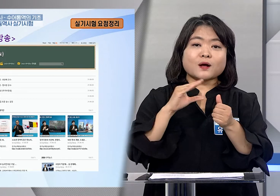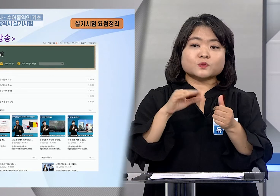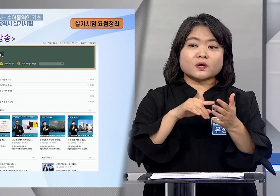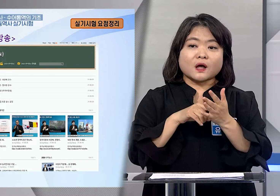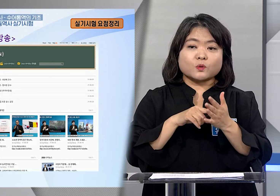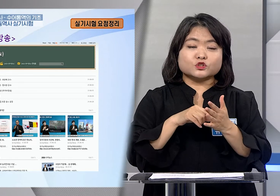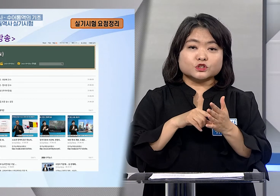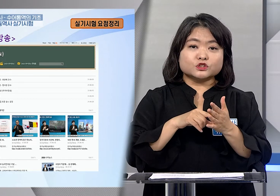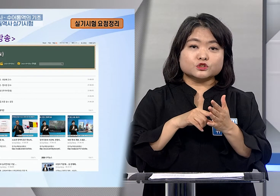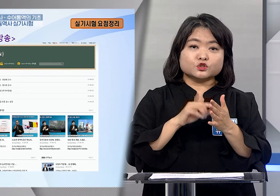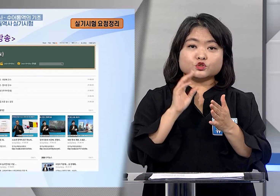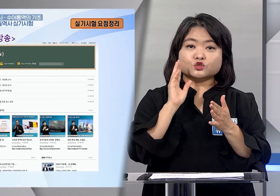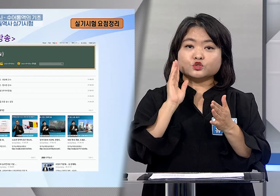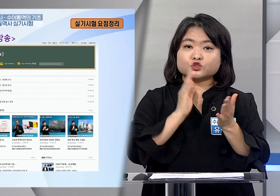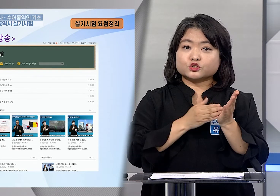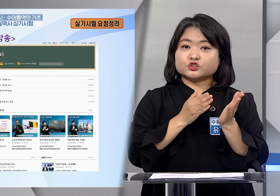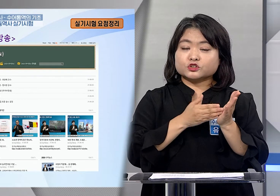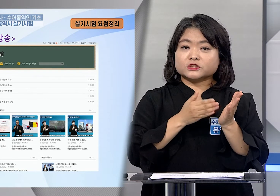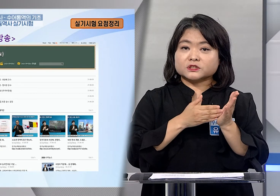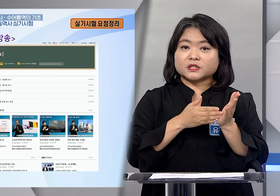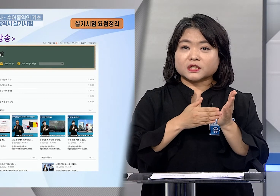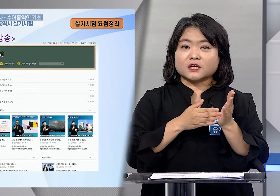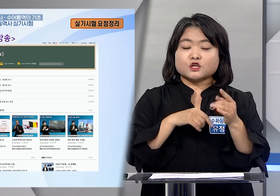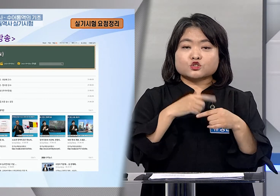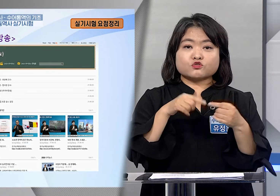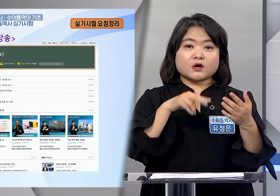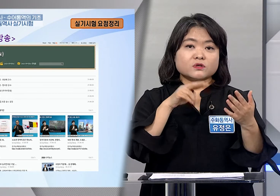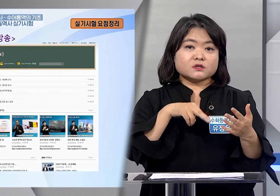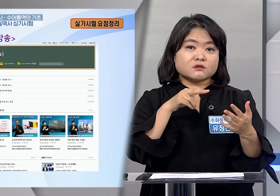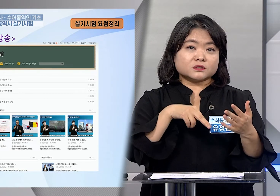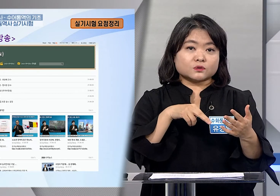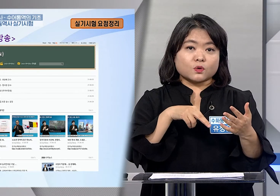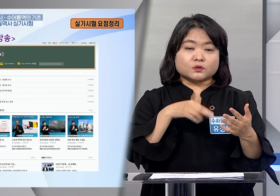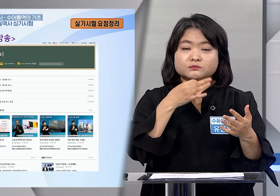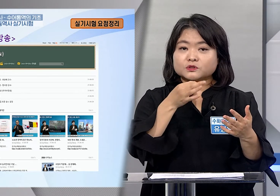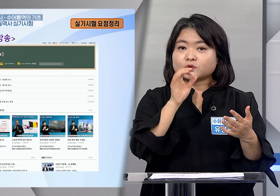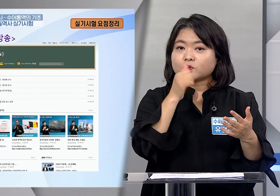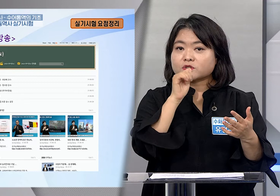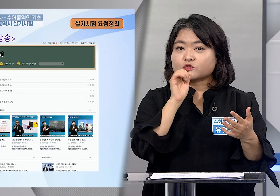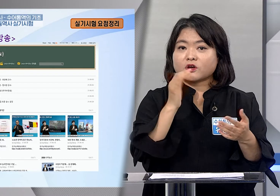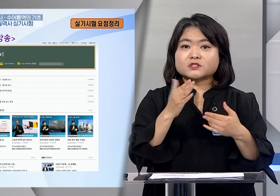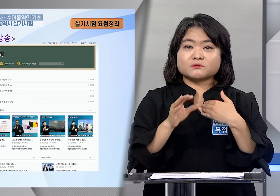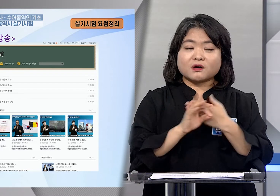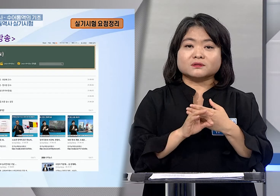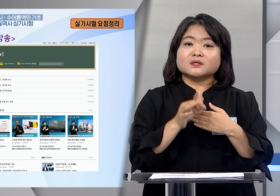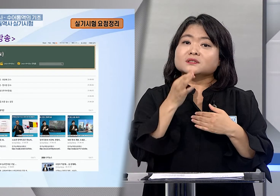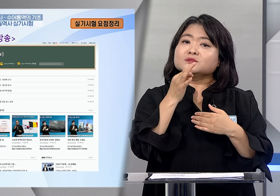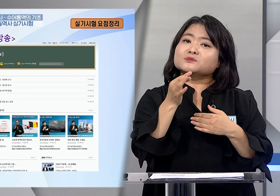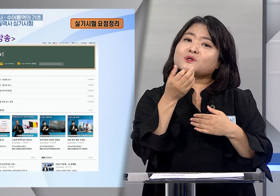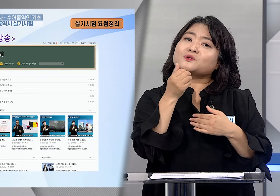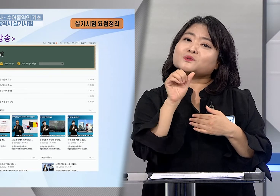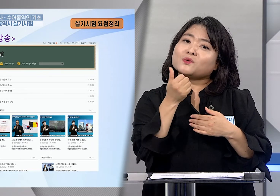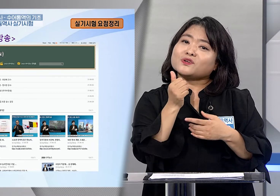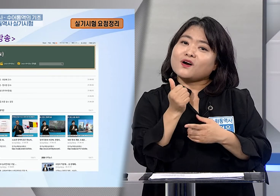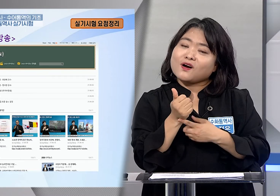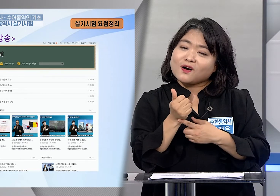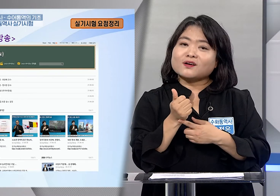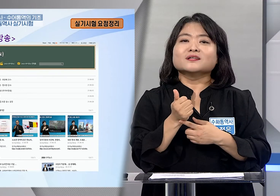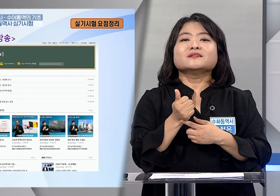방송에 나오는 뉴스들이 수어로 읽어지고 음성 통역되어지면 음성 통역